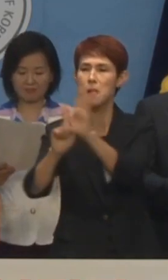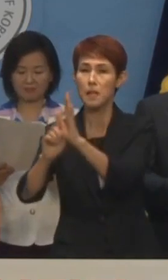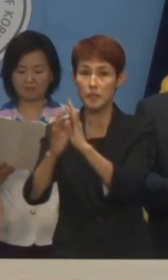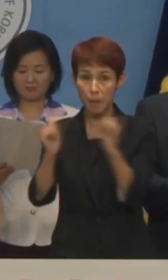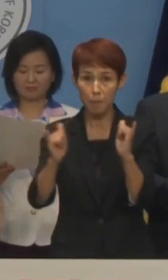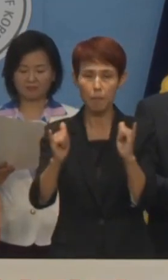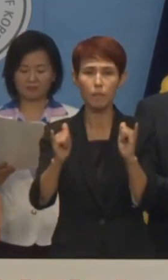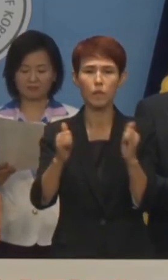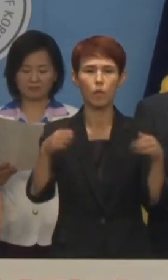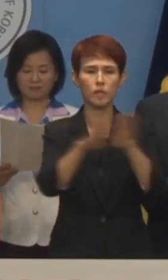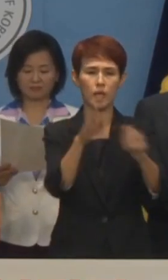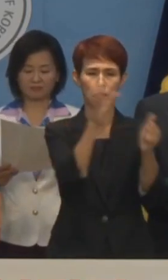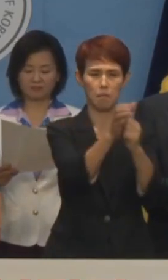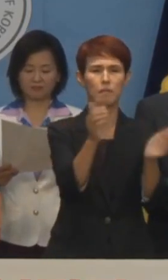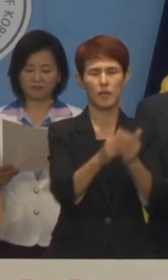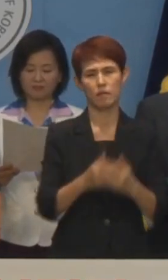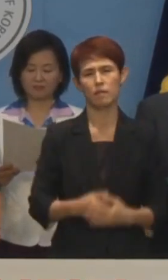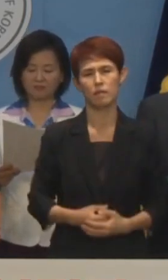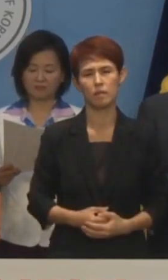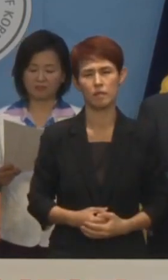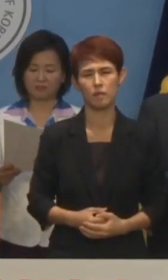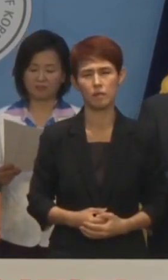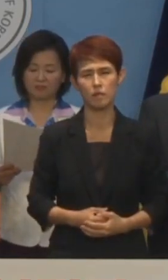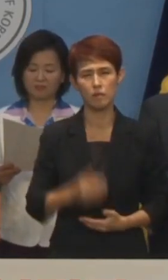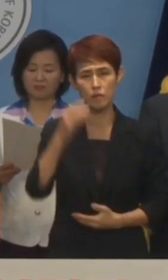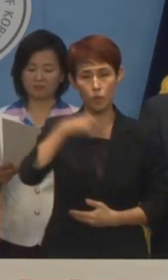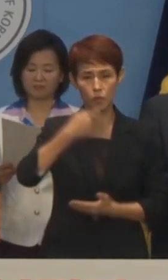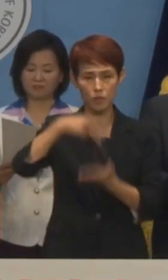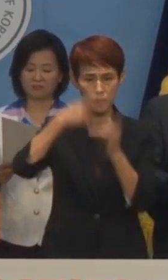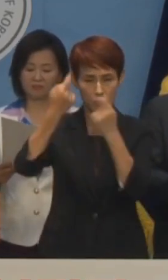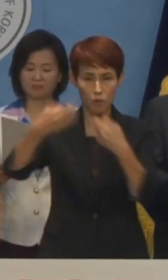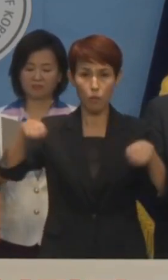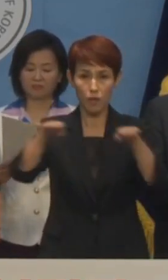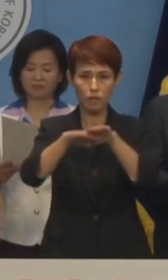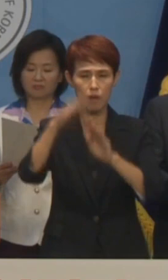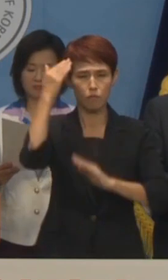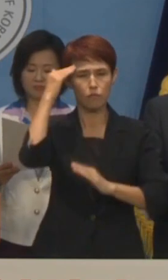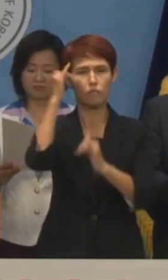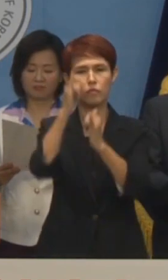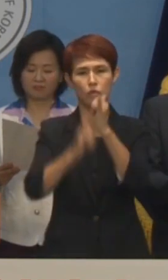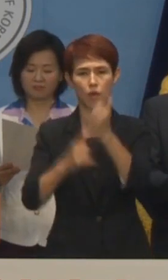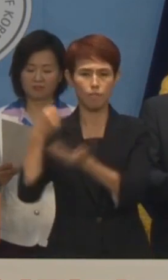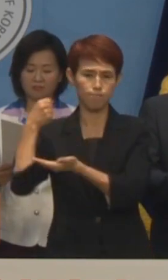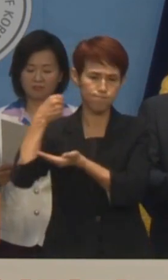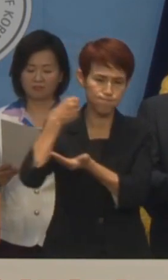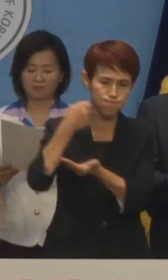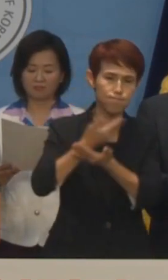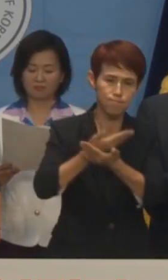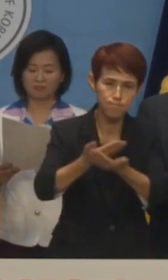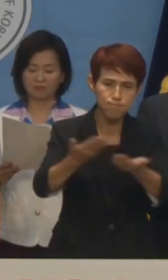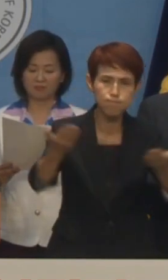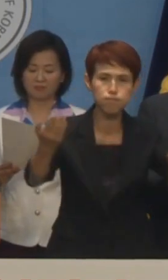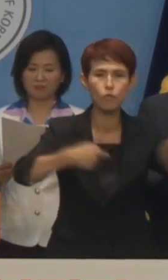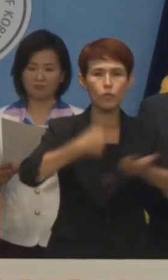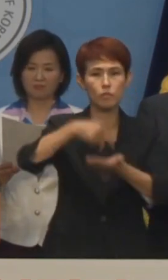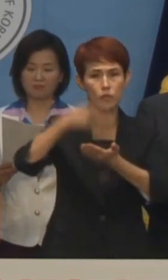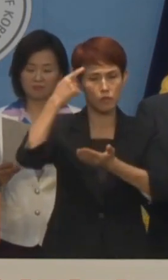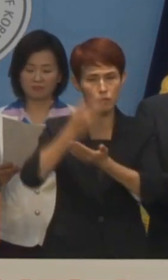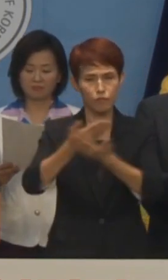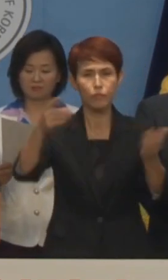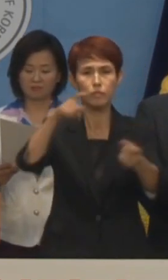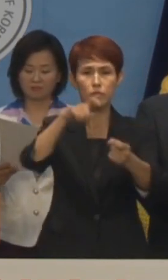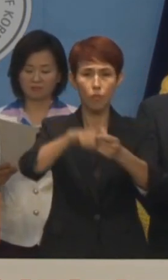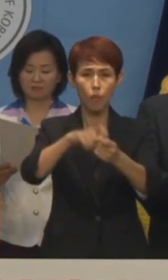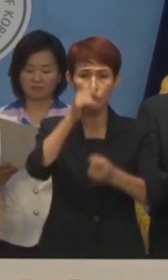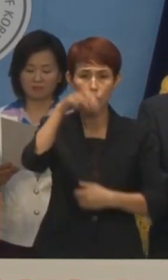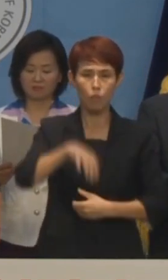것이다. 독립기념관은 우리 민족 역사를 보존, 계승하고 독립정신을 지키고 널리 알리기 위해